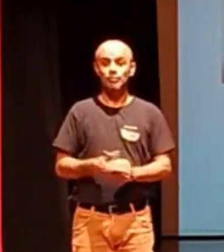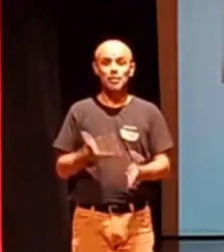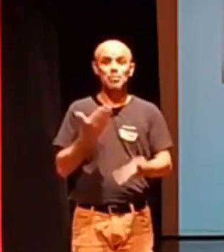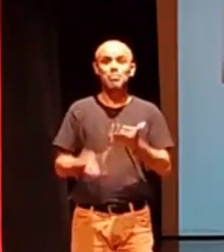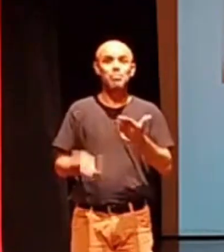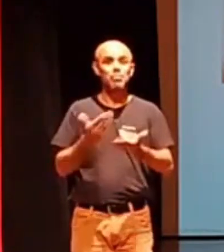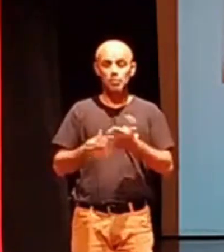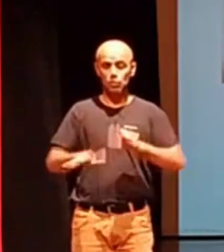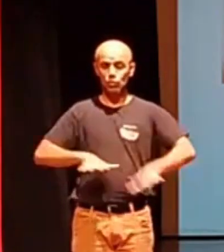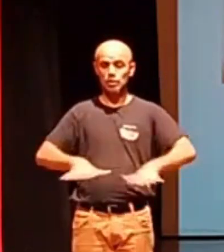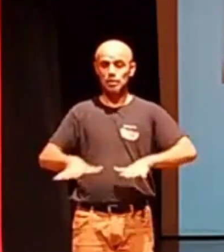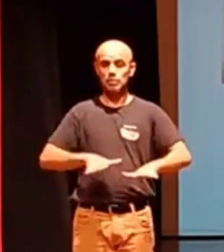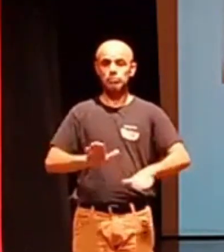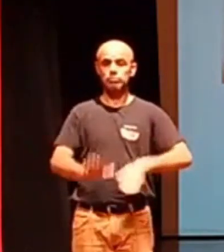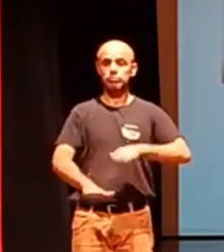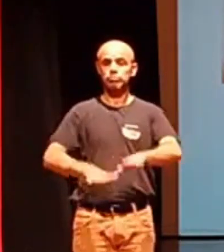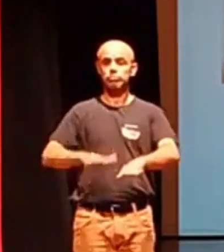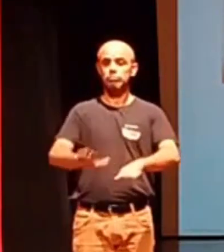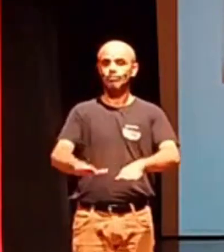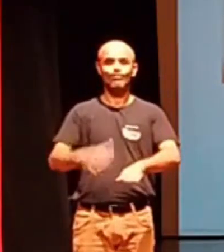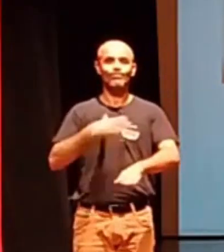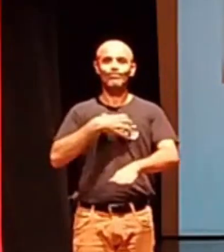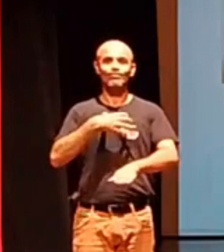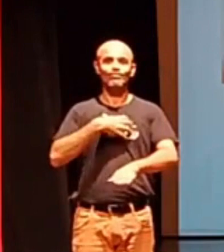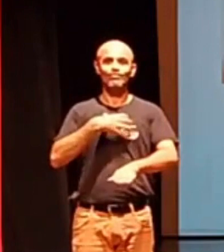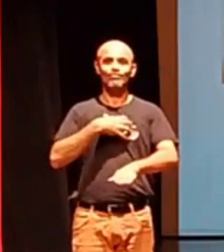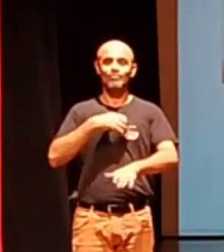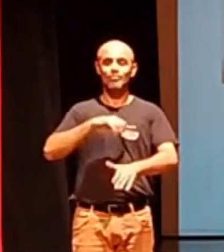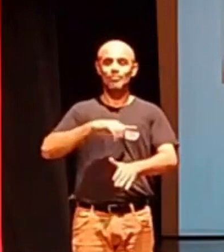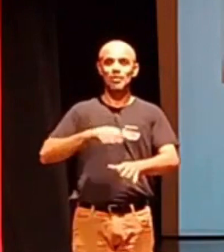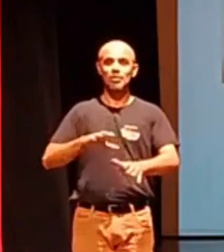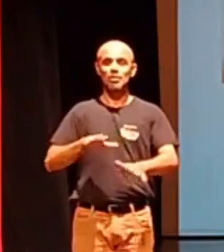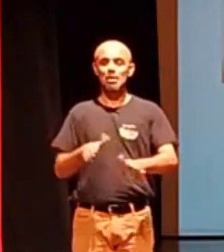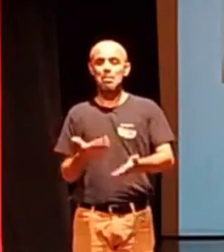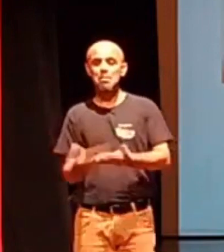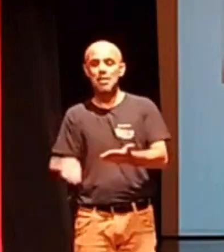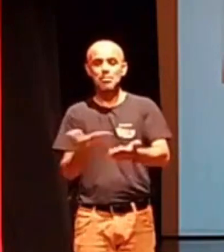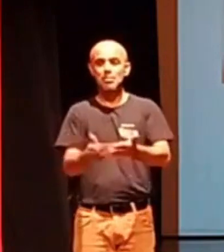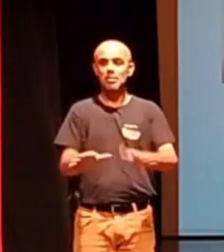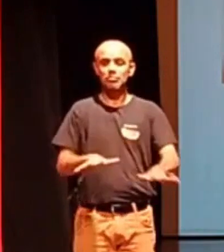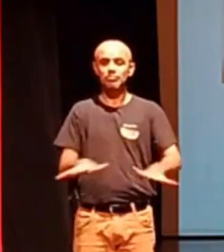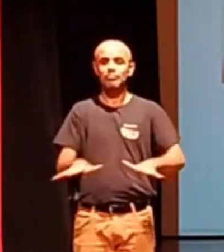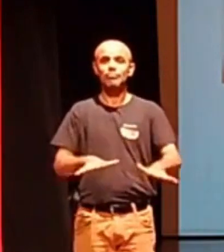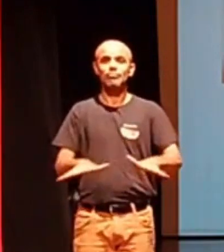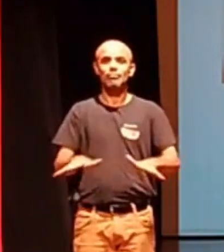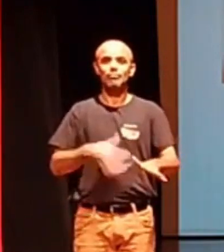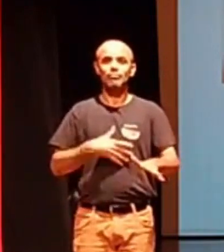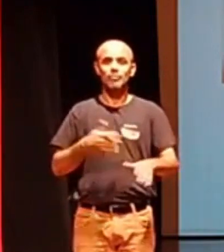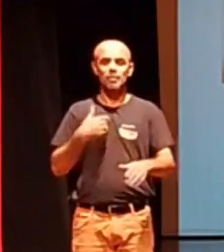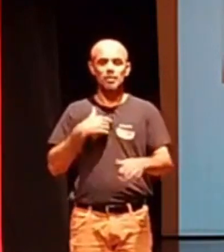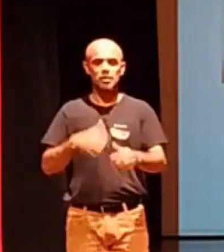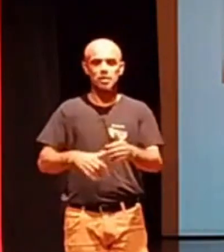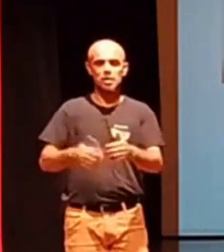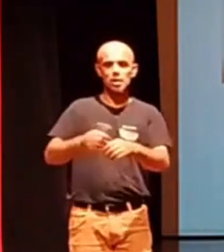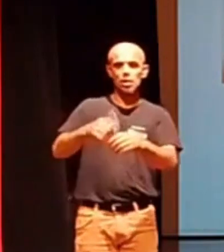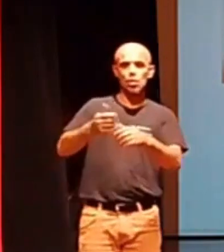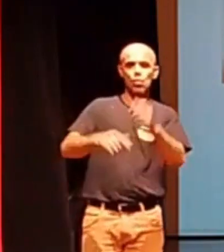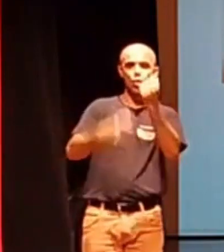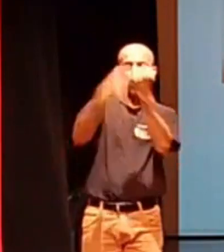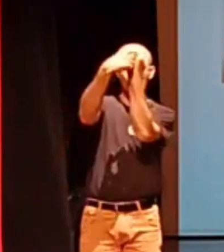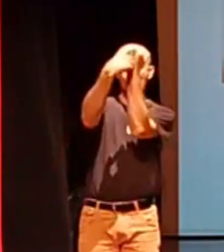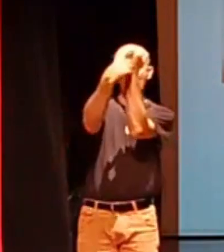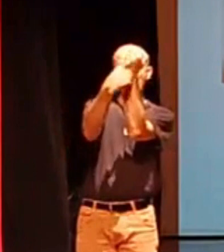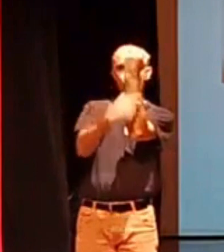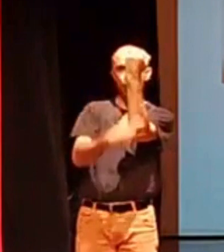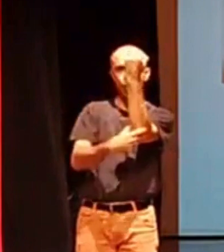motora. Então, se a gente só trabalhar a coordenação motora desses membros, a gente já vai estar influenciando no alinhamento dessa coluna, no